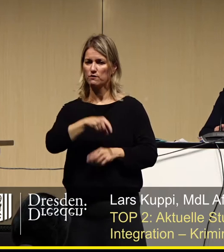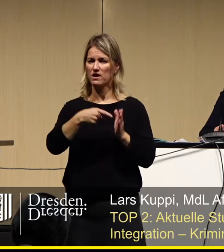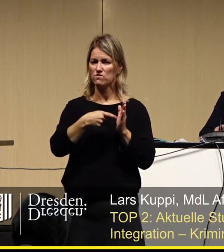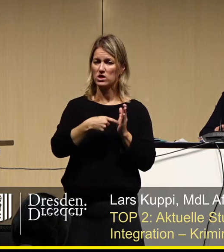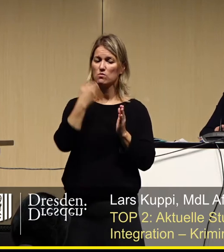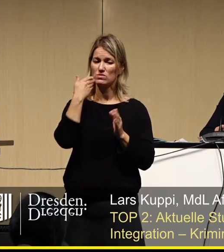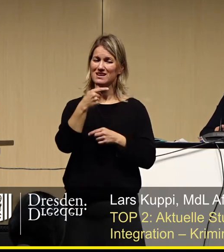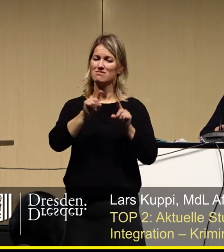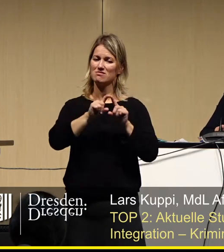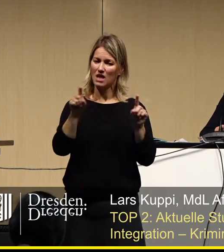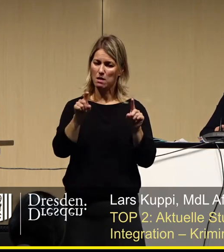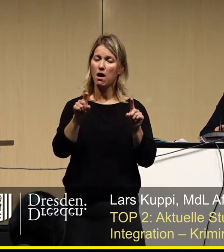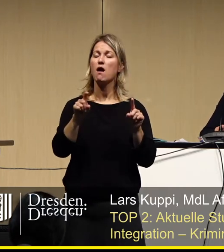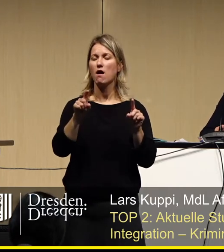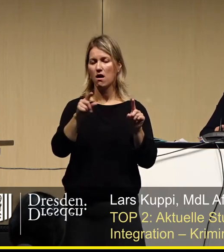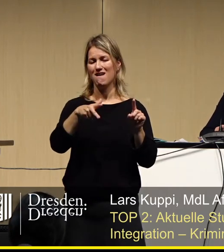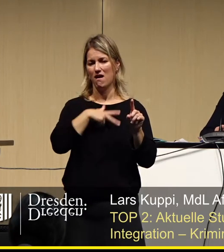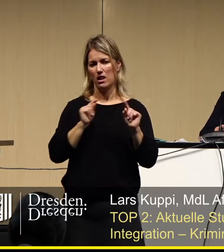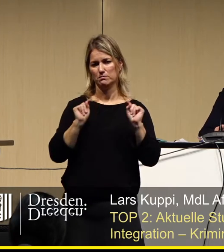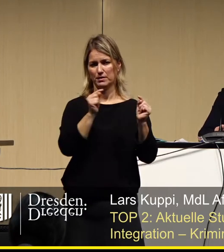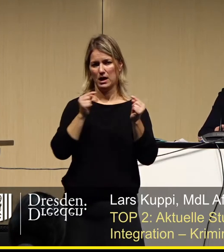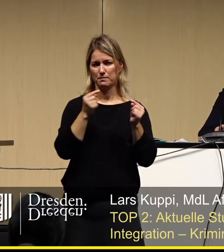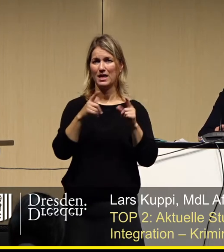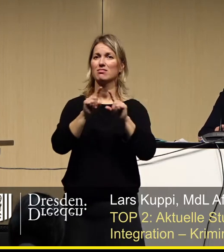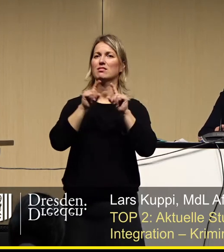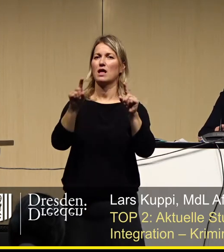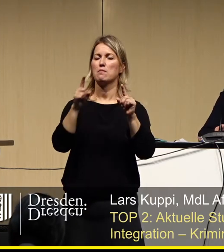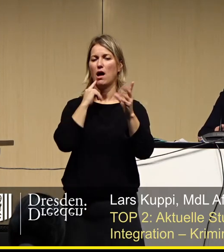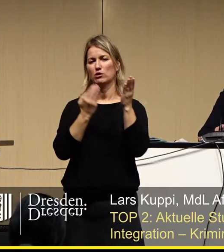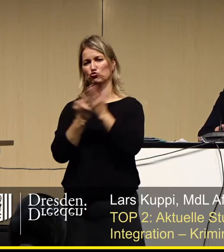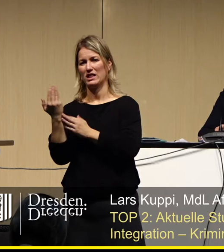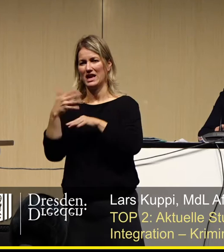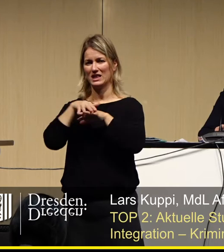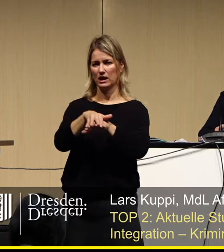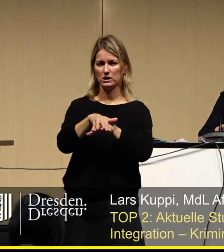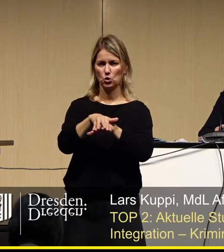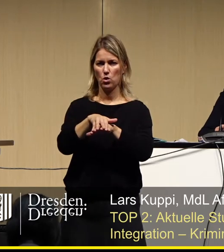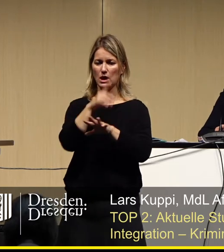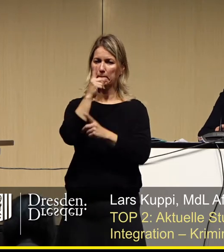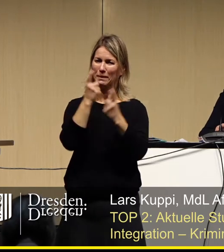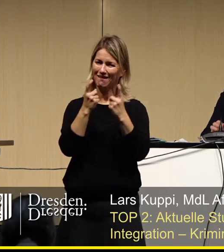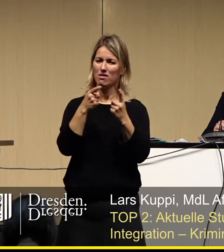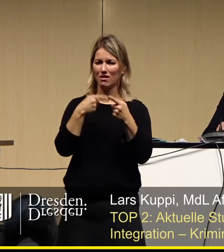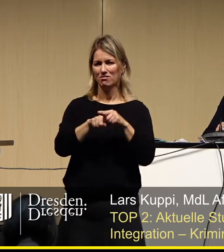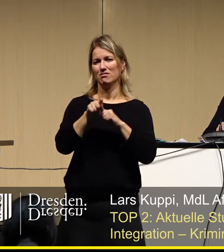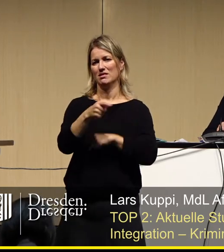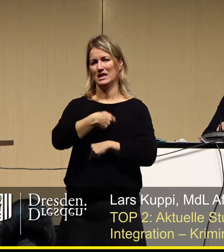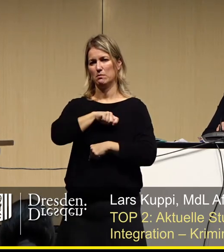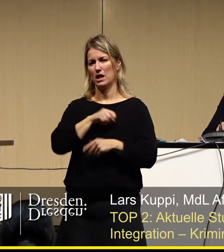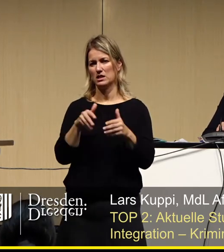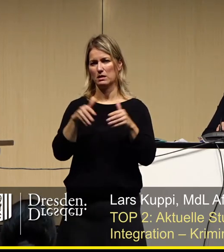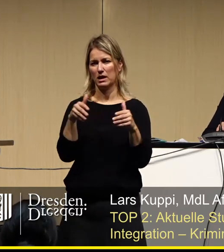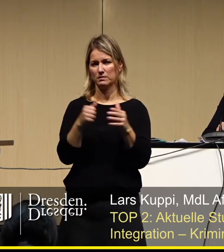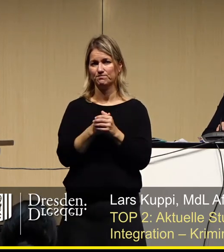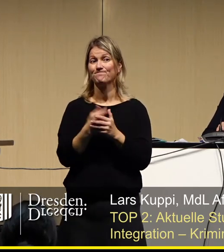das Problem gescheiterter Integration und Migrantenkriminalität zu sprechen, auch wenn es unangenehm ist. Damit könnte es gelingen, die